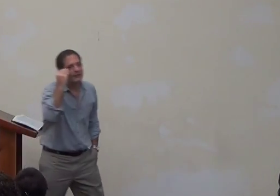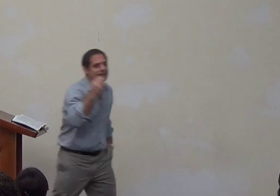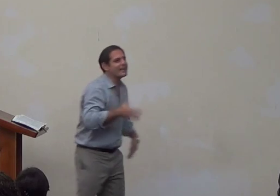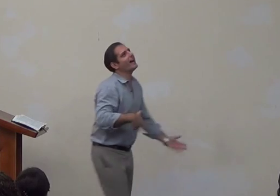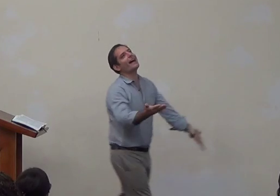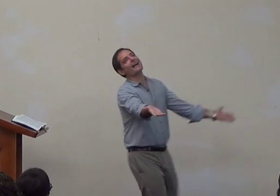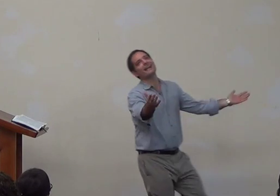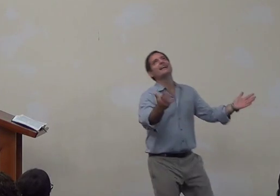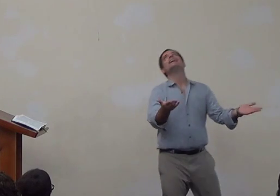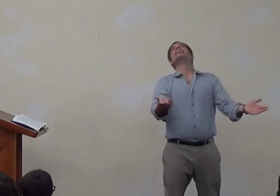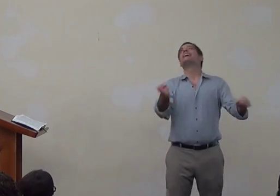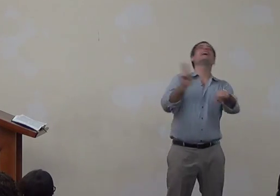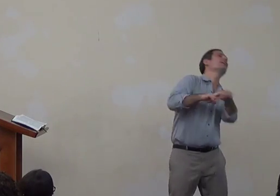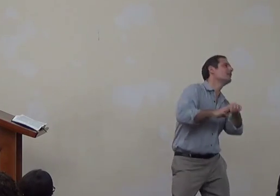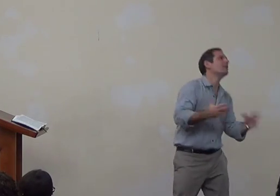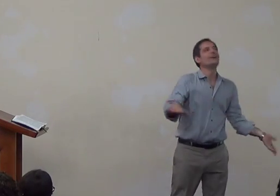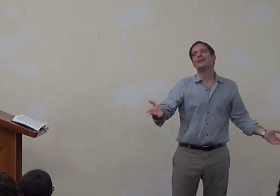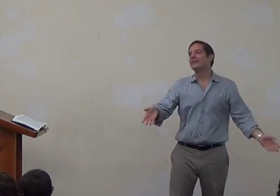Entonces Moisés dice,